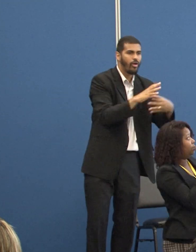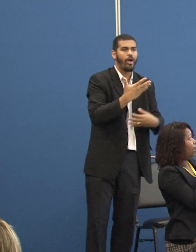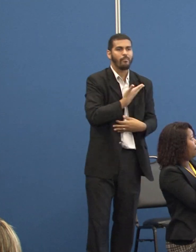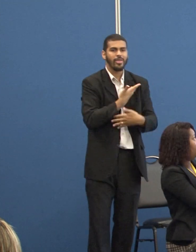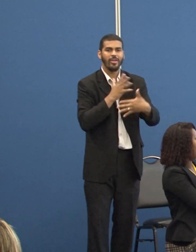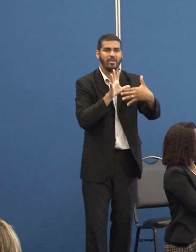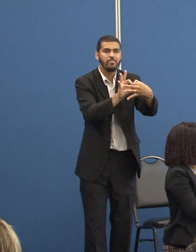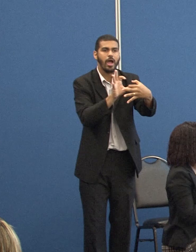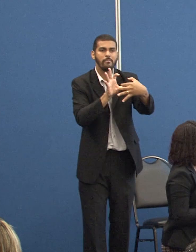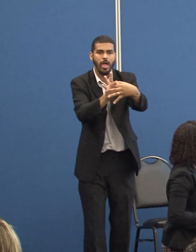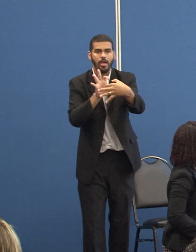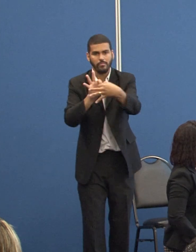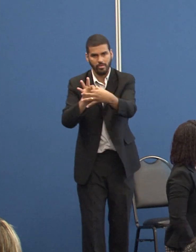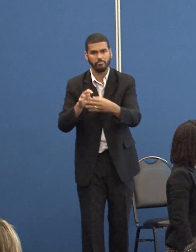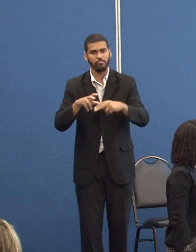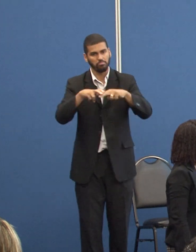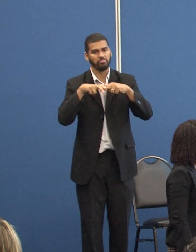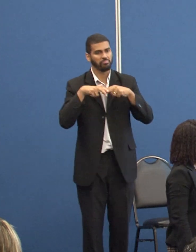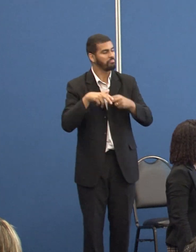generalizado. Tá?